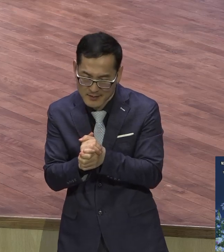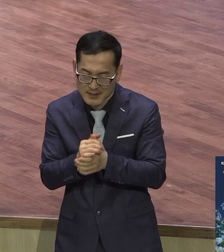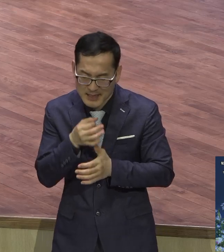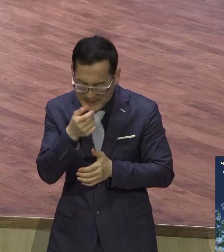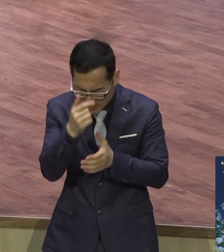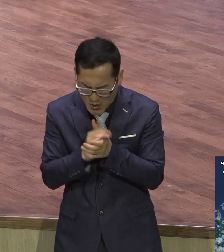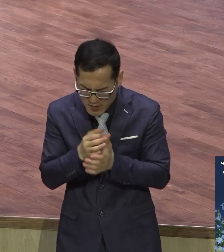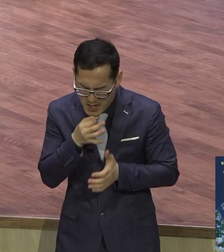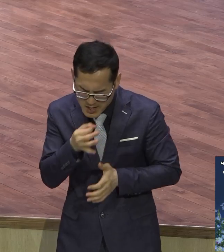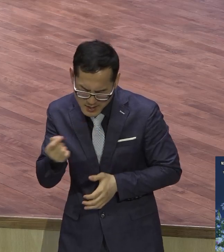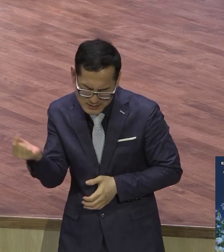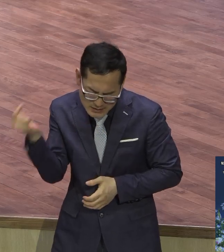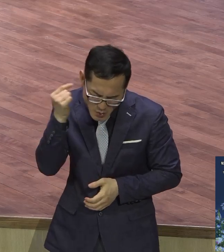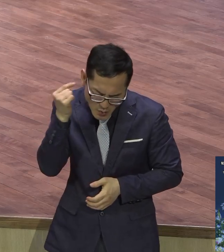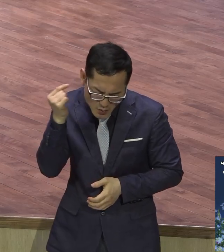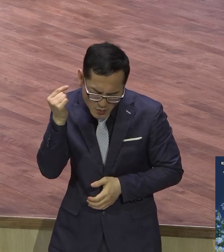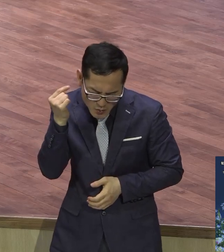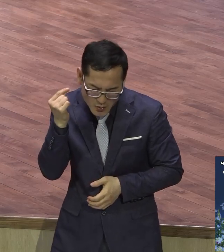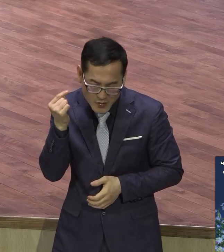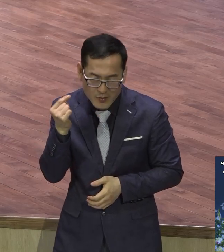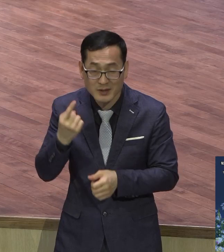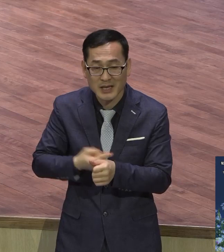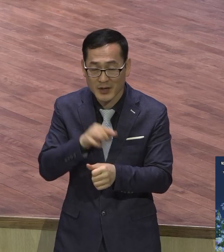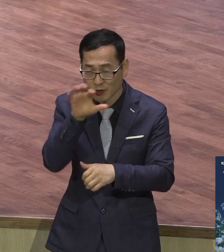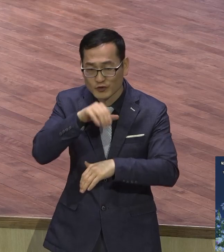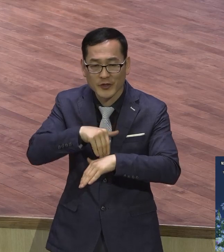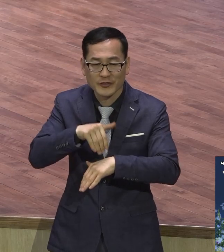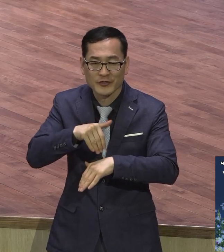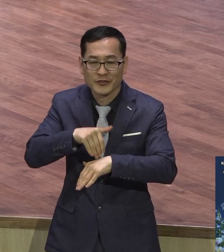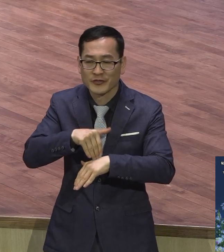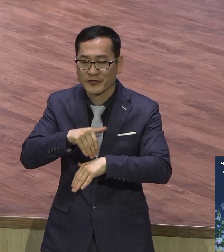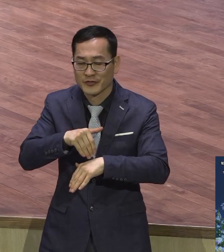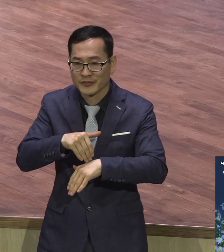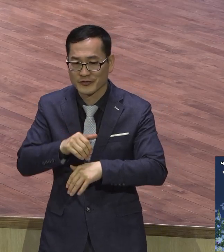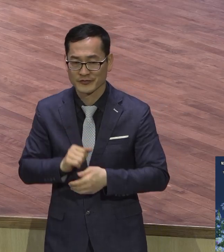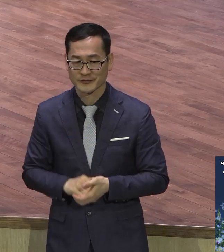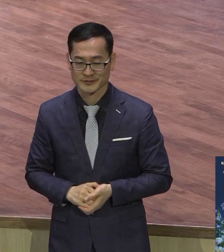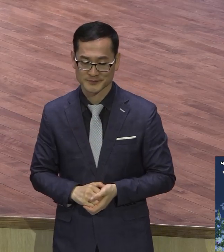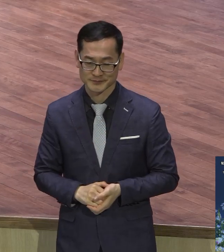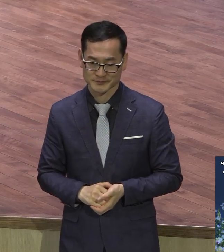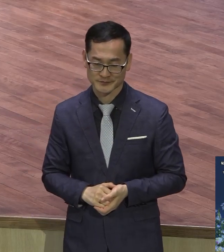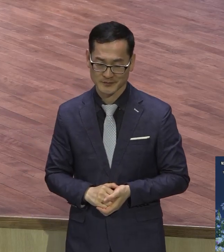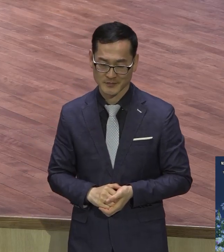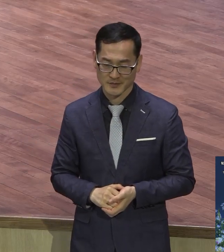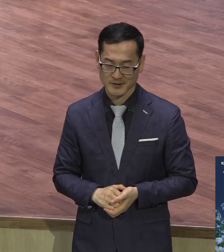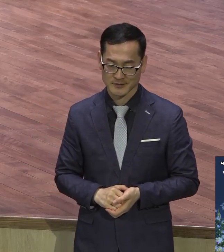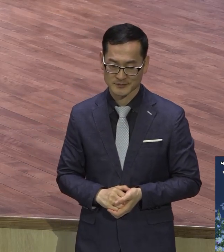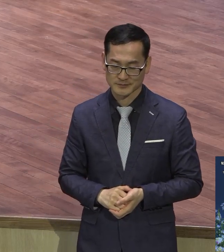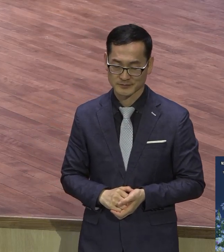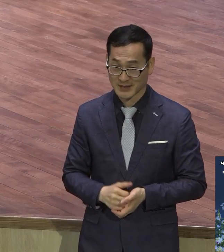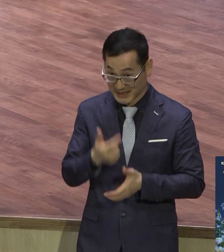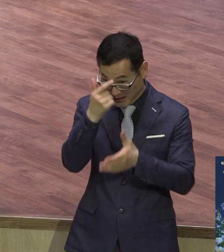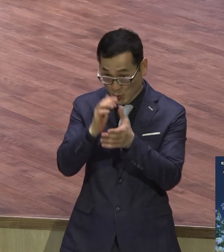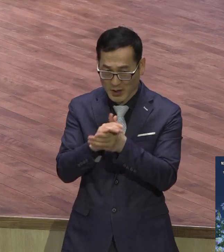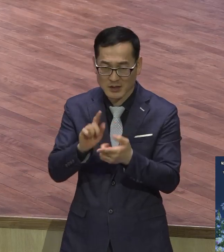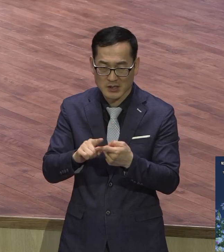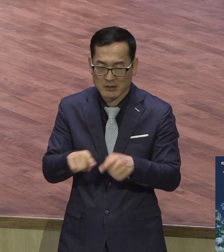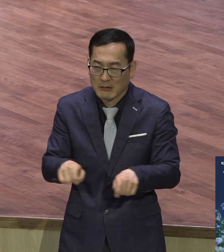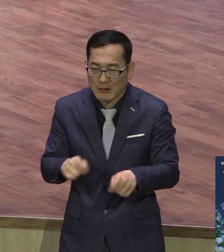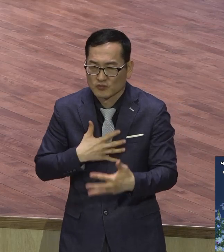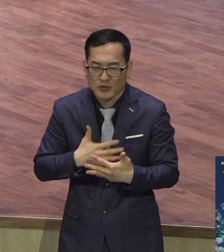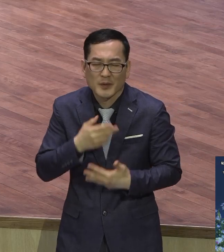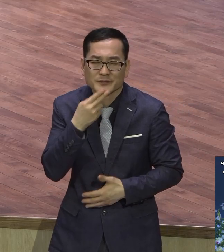그러면 기도가 확 기도 가난한 확 공포에서 빠져나온다고. 기도를 하나님과 영적으로 많이 할